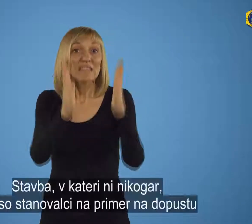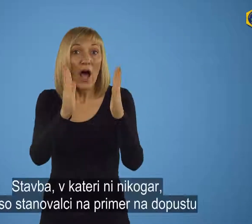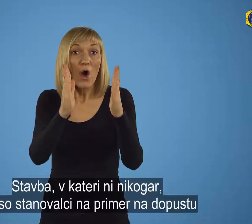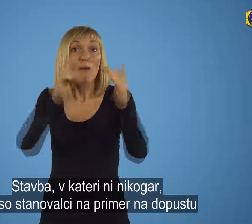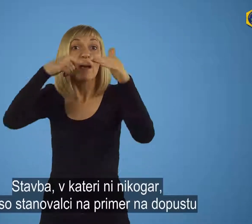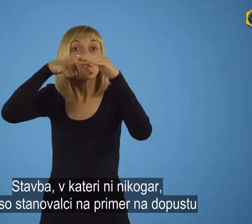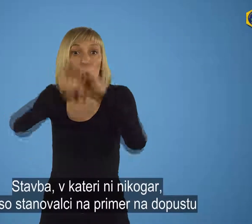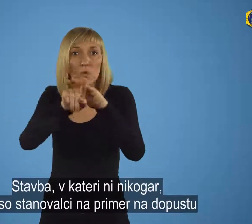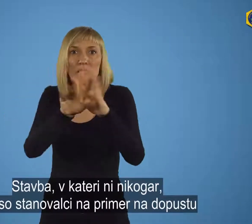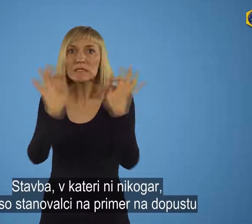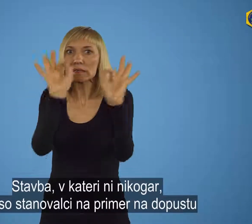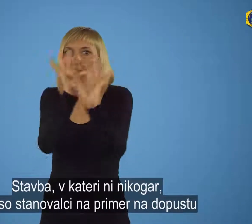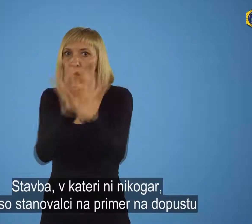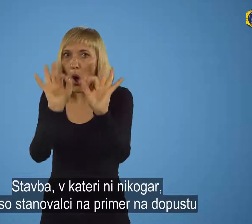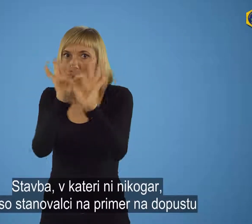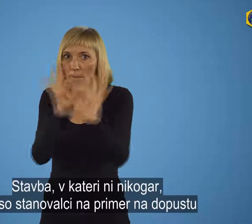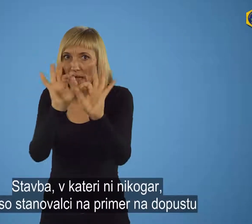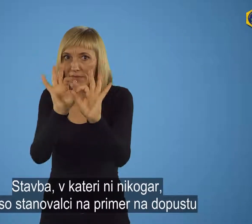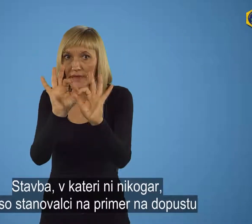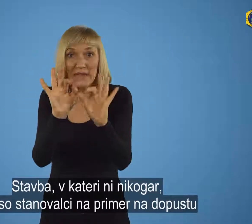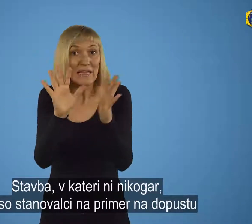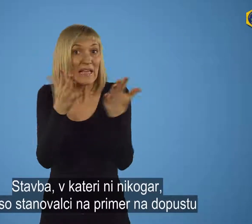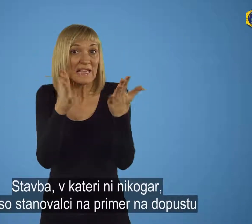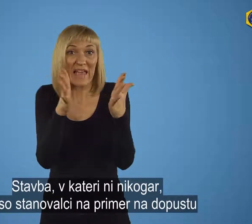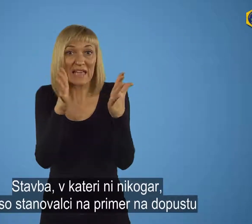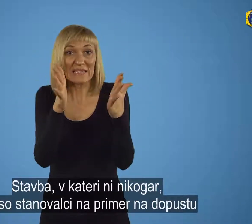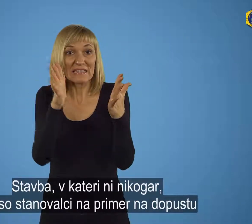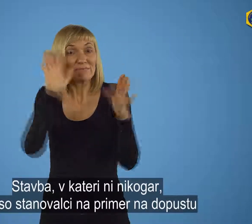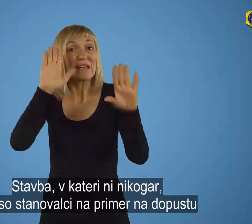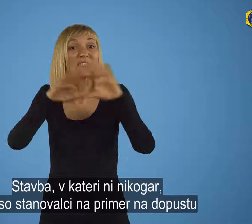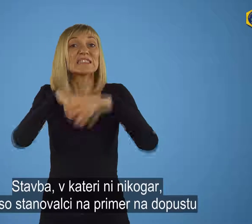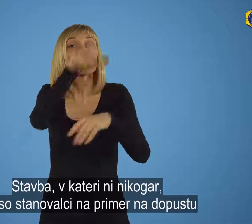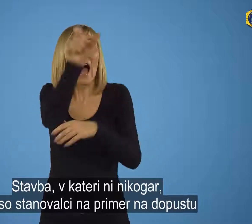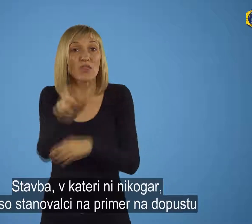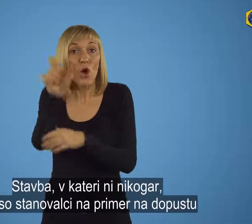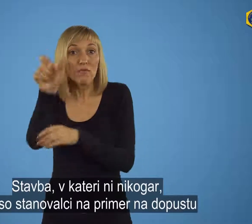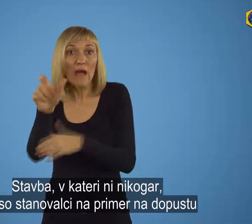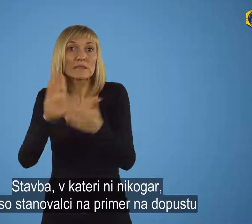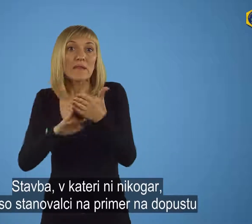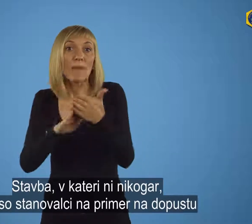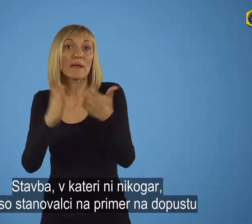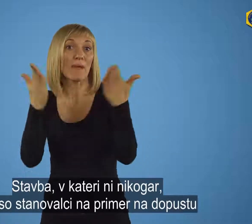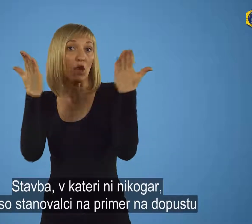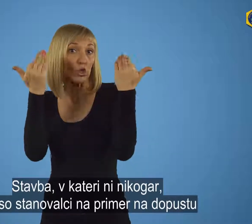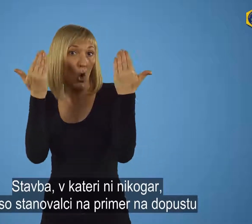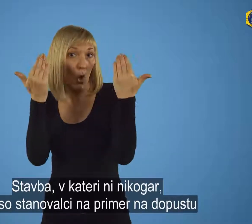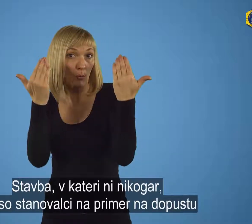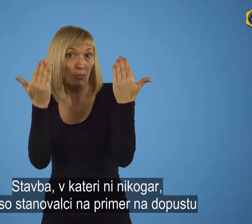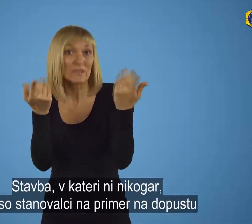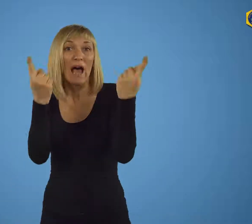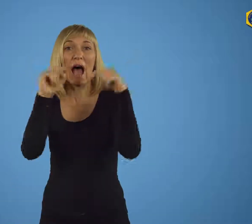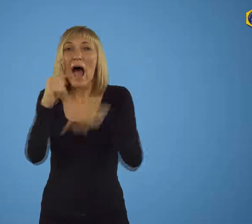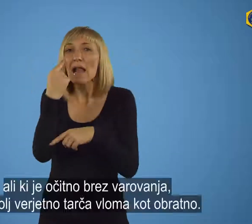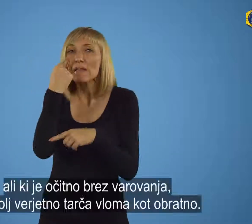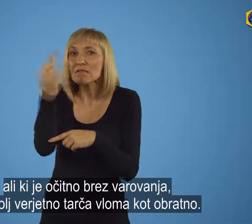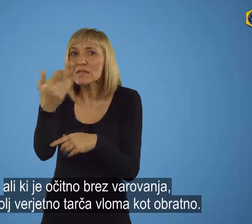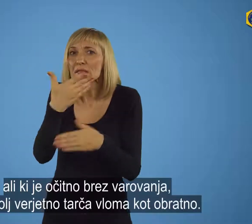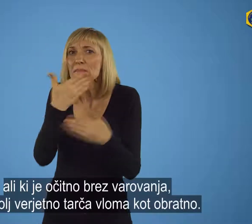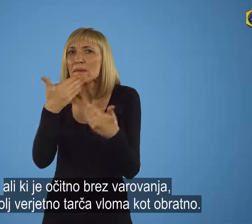Stavba, v kateri ni nikogar, ker so stanovalci na primer na dopustu ali ki je očitno brez varovanja, bo bolj verjetno